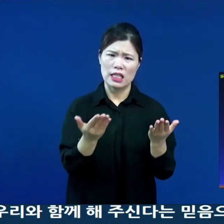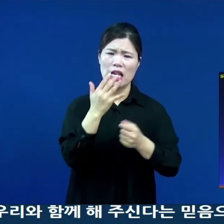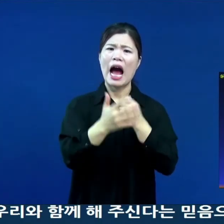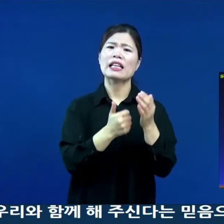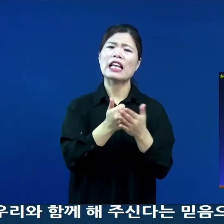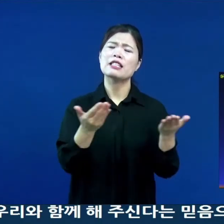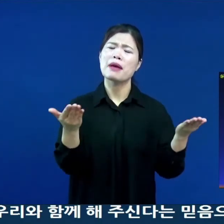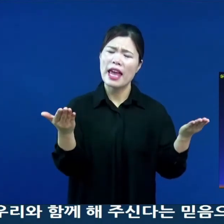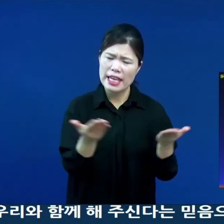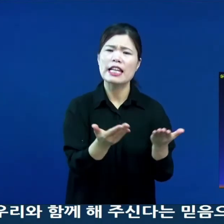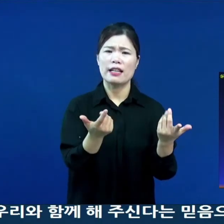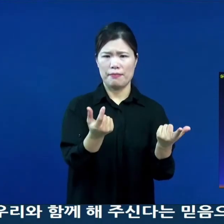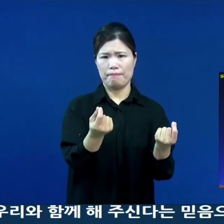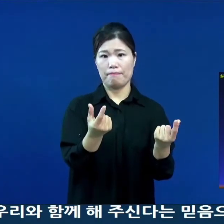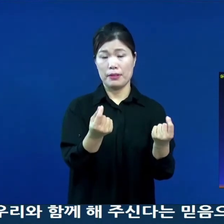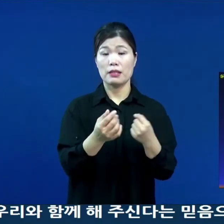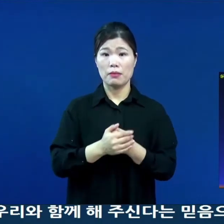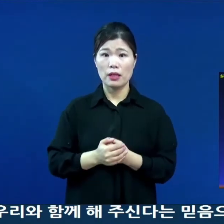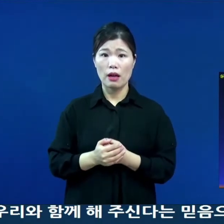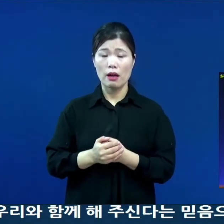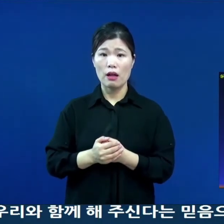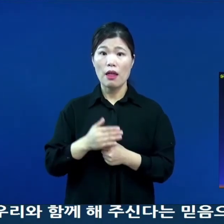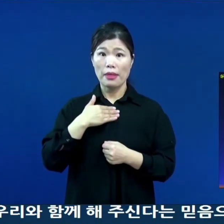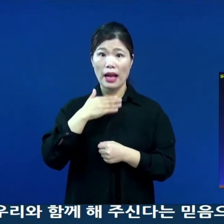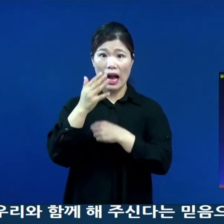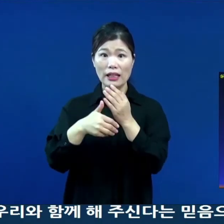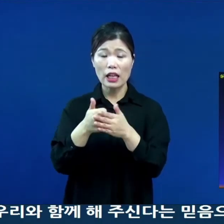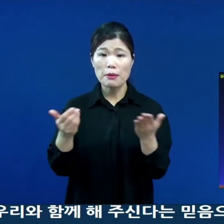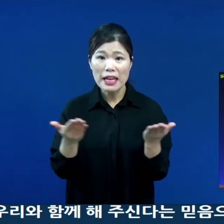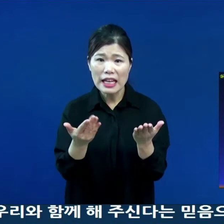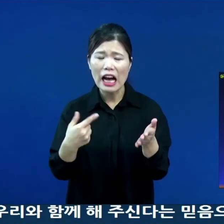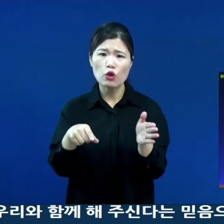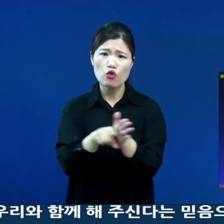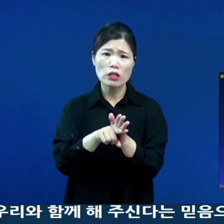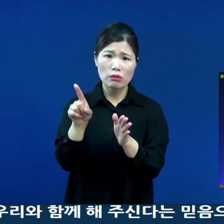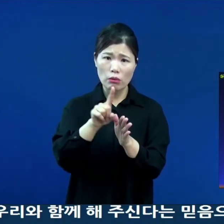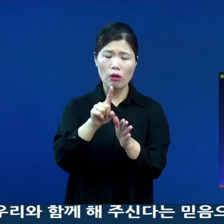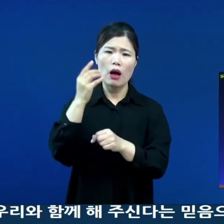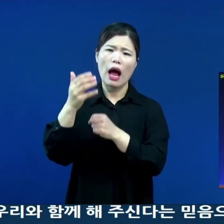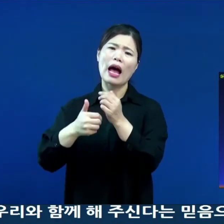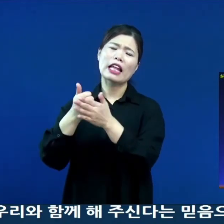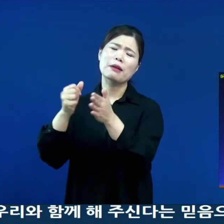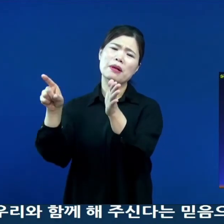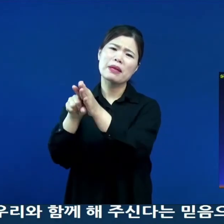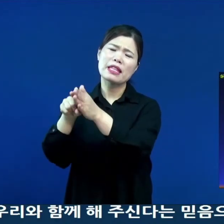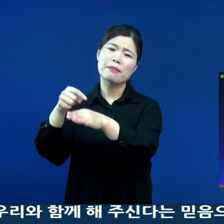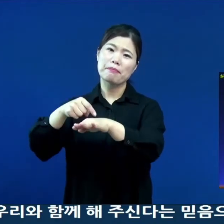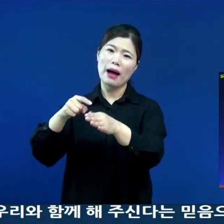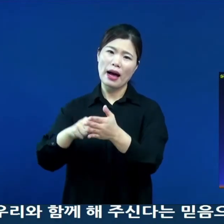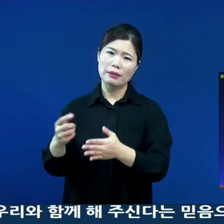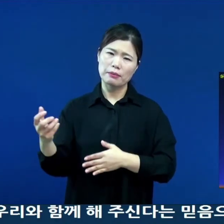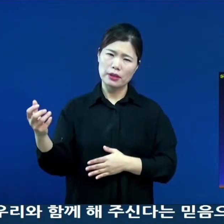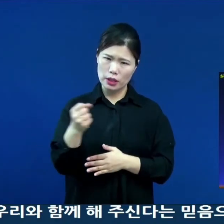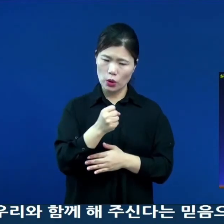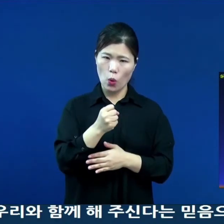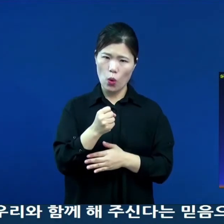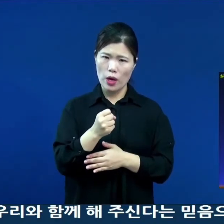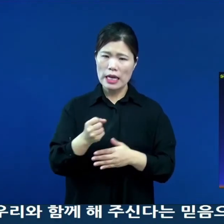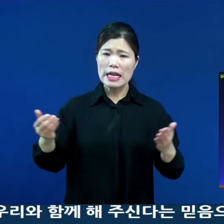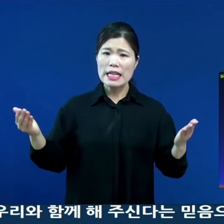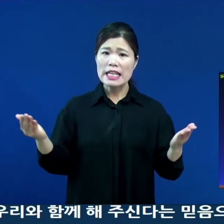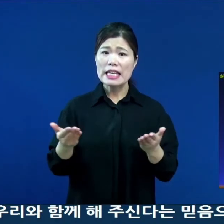하나님의 그 일을 내가 하려면 하나님을 믿는 마음으로, 그 일을 하는